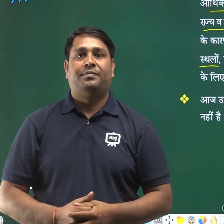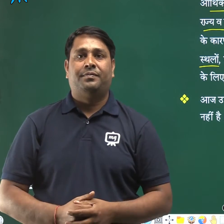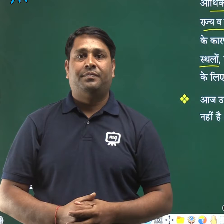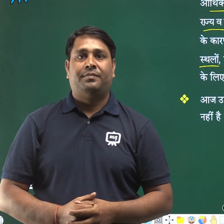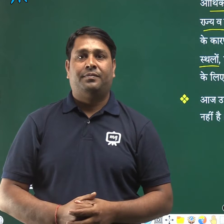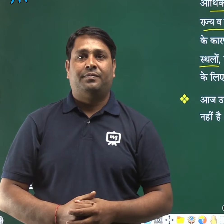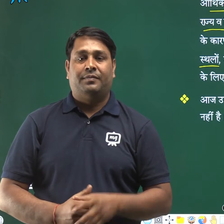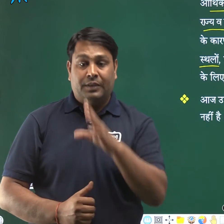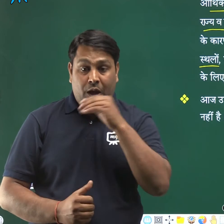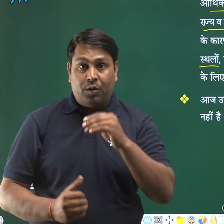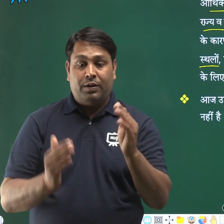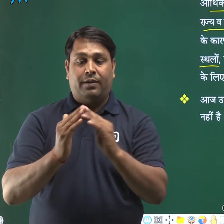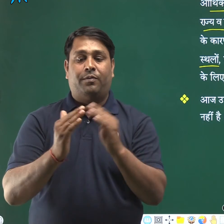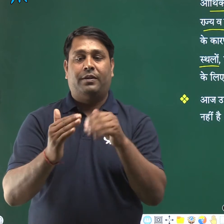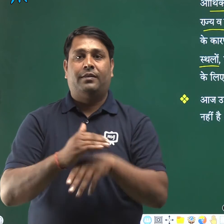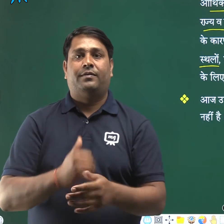और घरों में